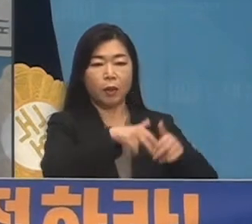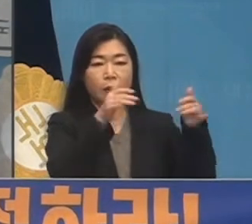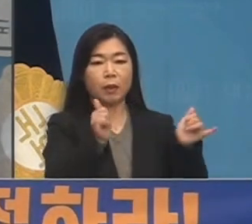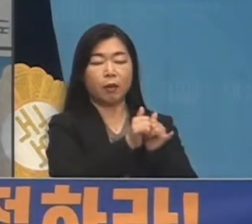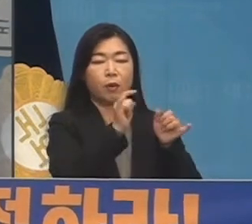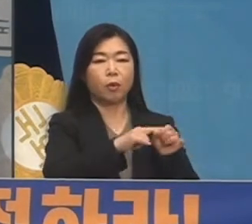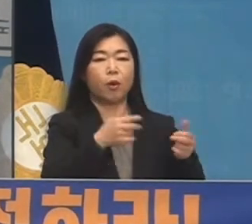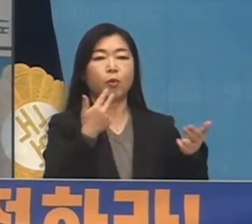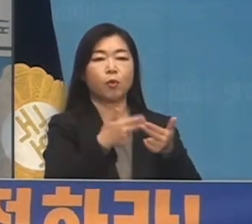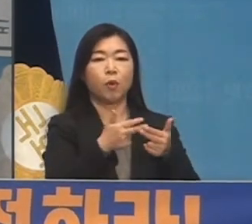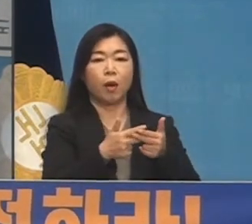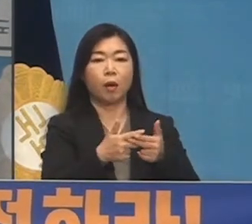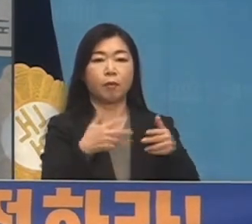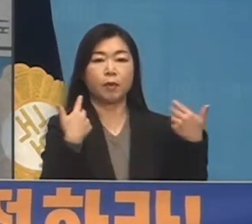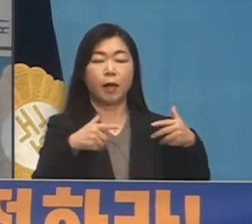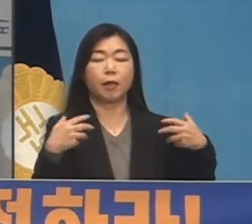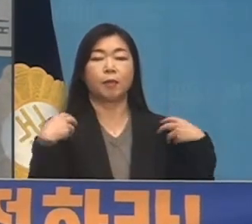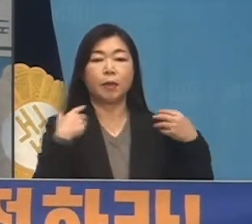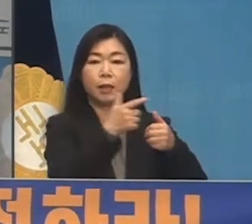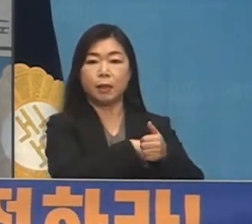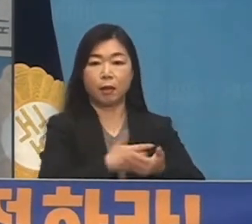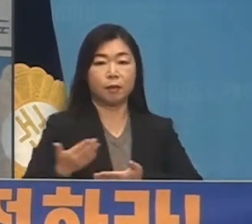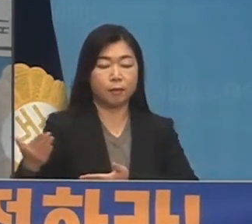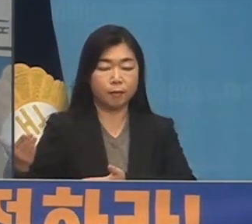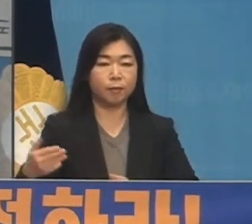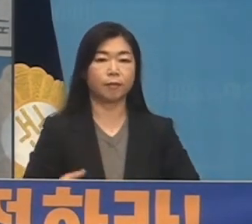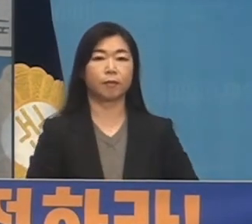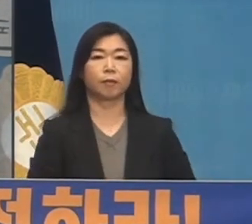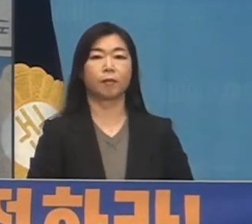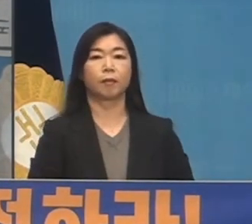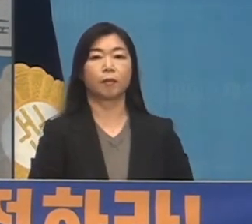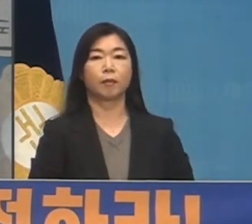맡고 있는 김순희 상임이사님 참석해 주셨습니다.